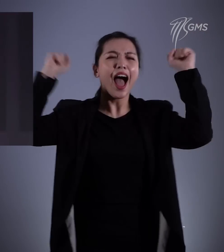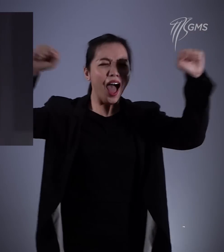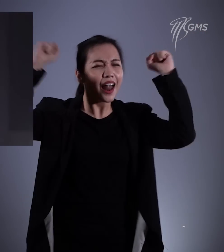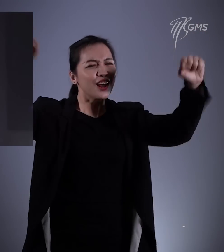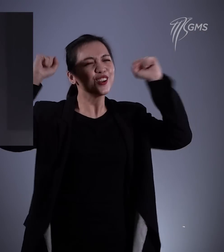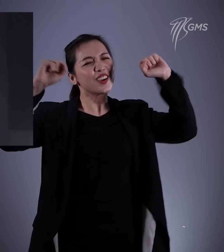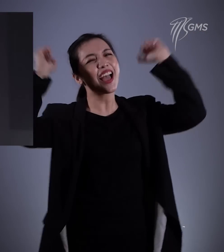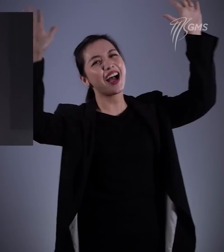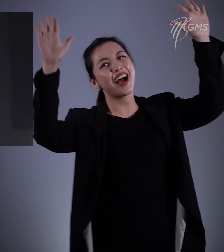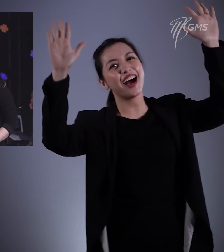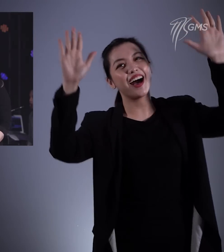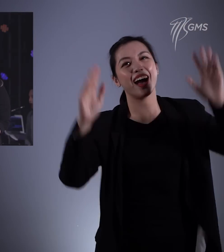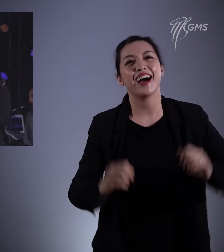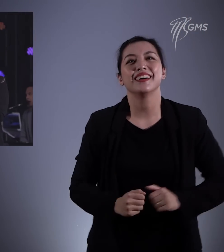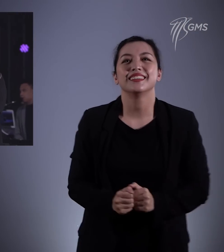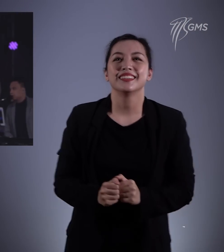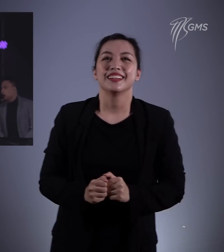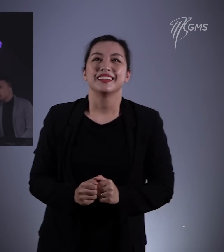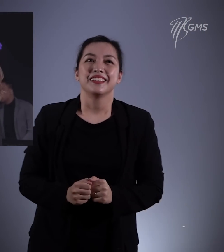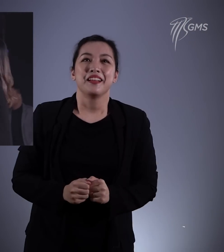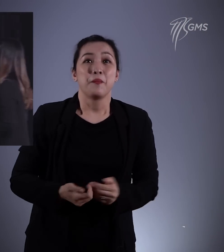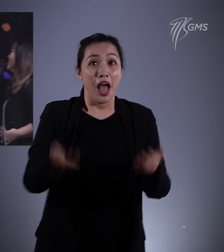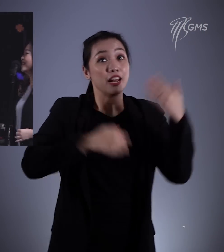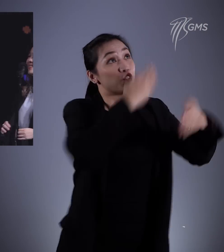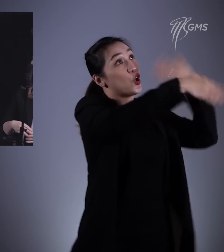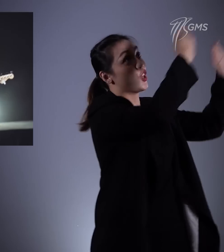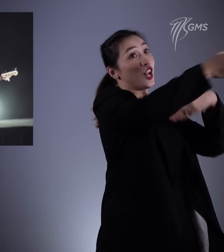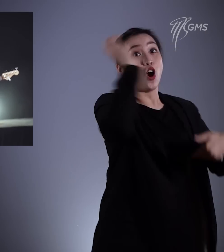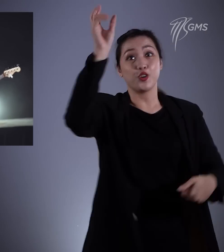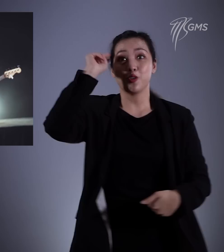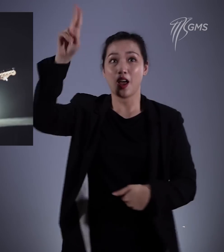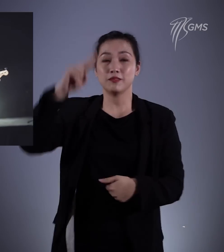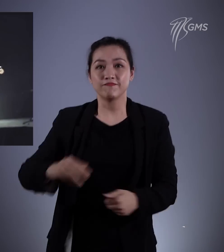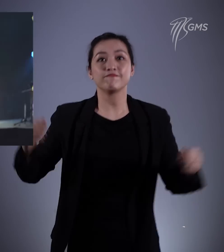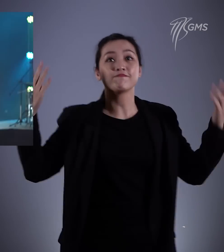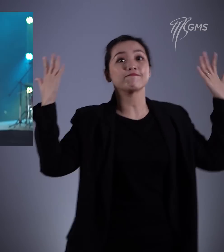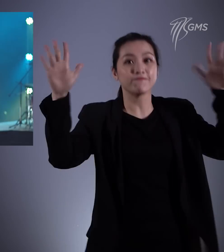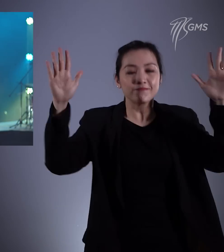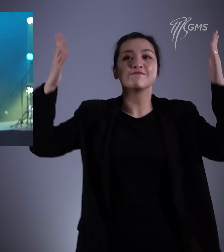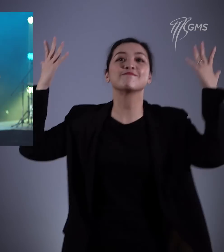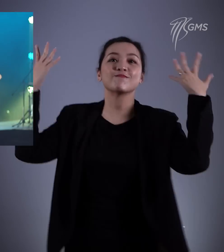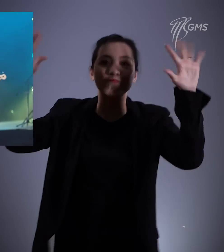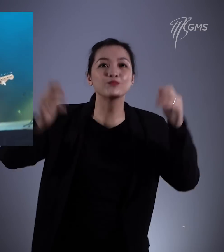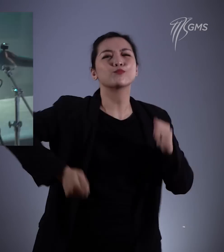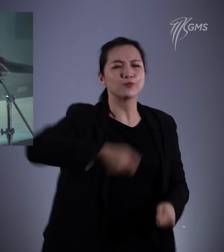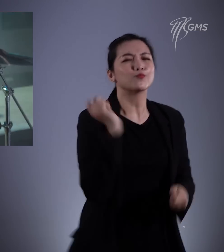Haleluya. Sekali lagi berikan sorak-sorai yang paling dahsyat buat Tuhan Allah kita. Come on!